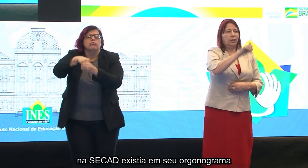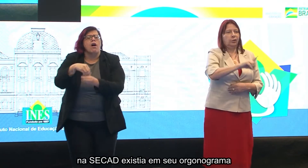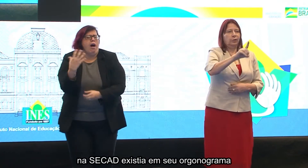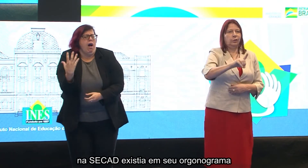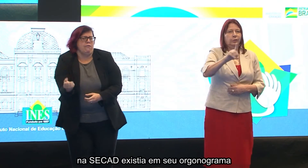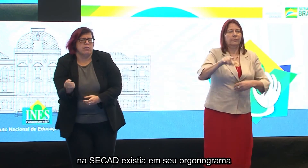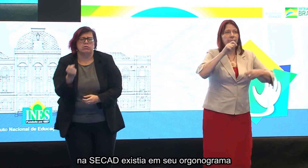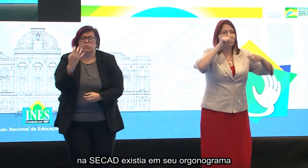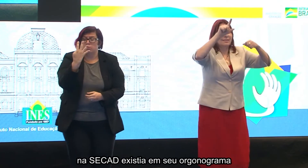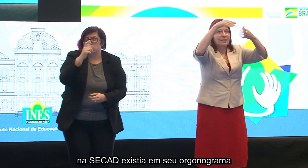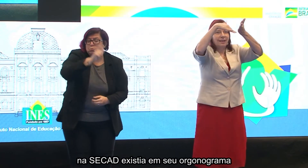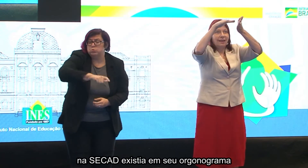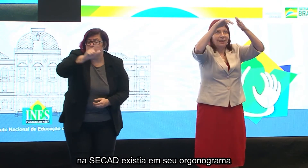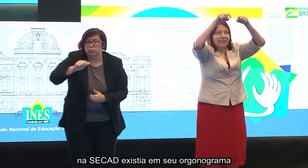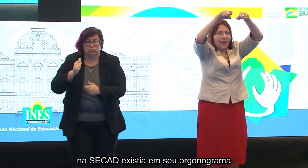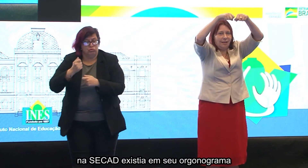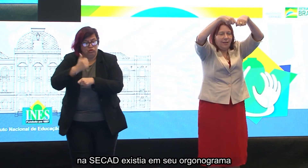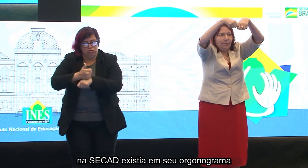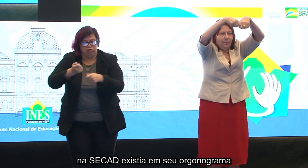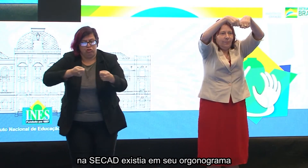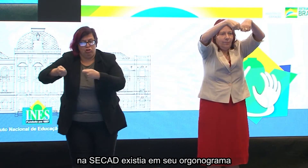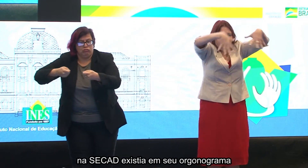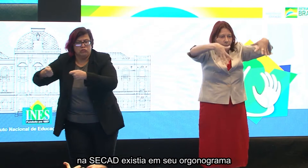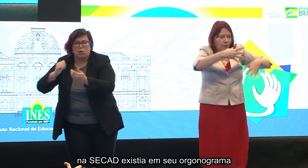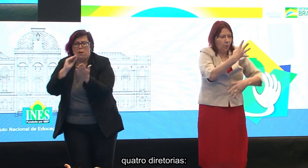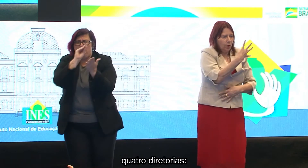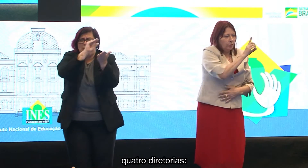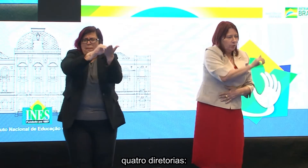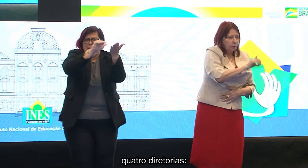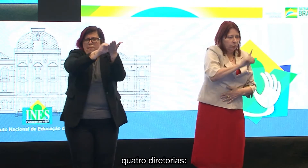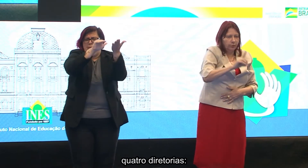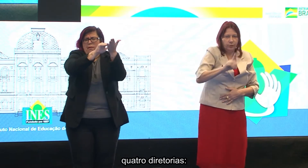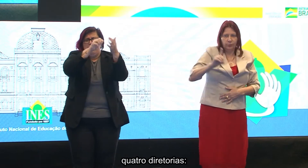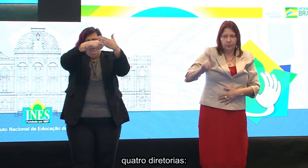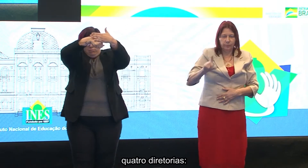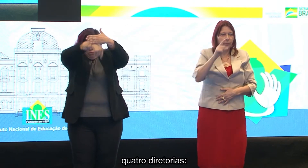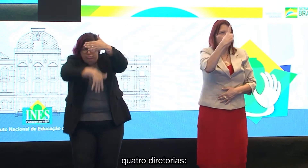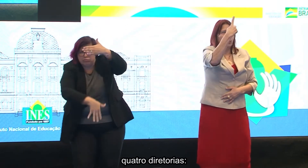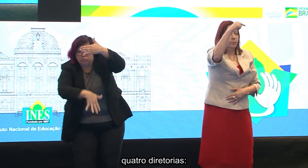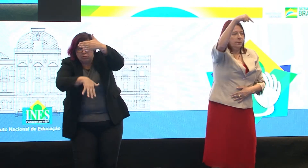Na SECADI, existiam em seu organograma 4 diretorias.